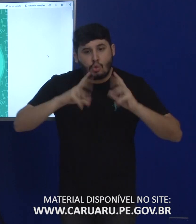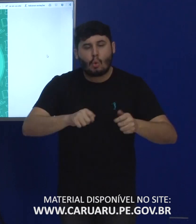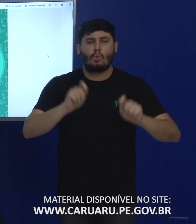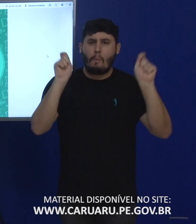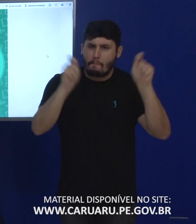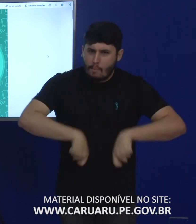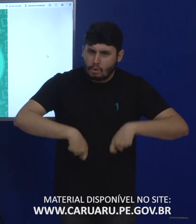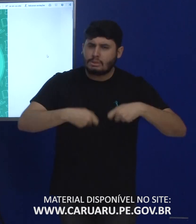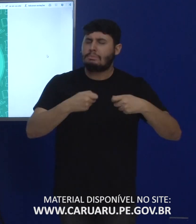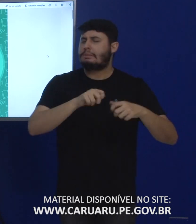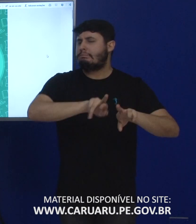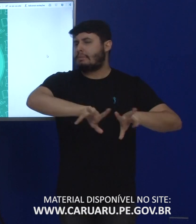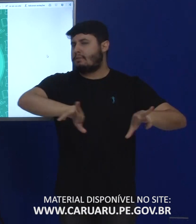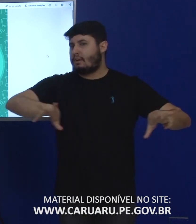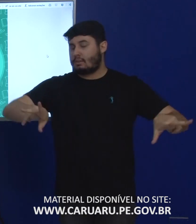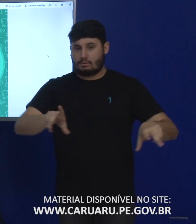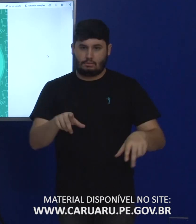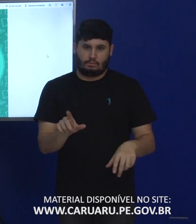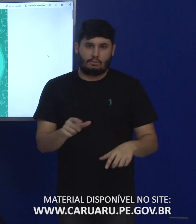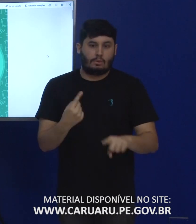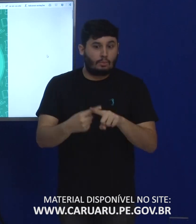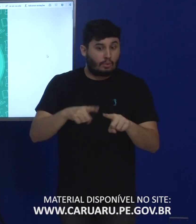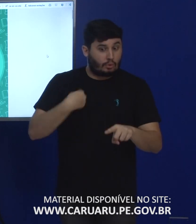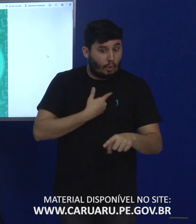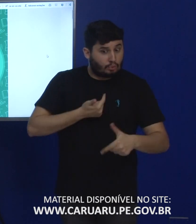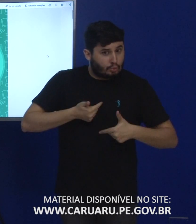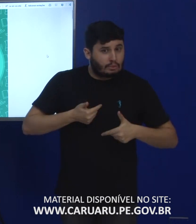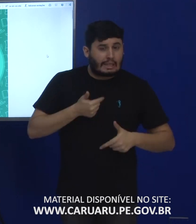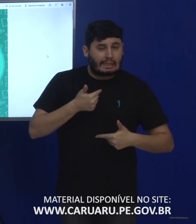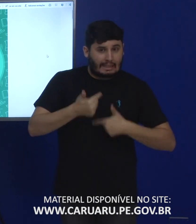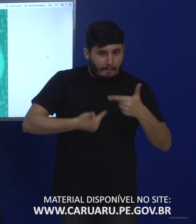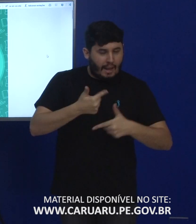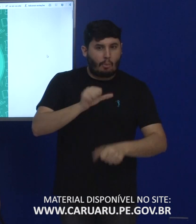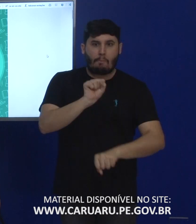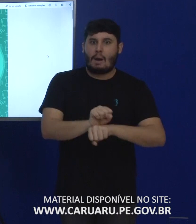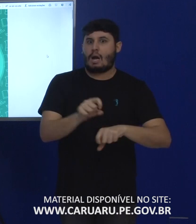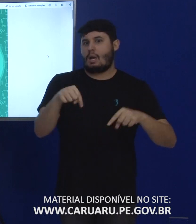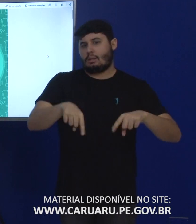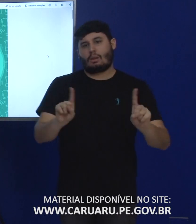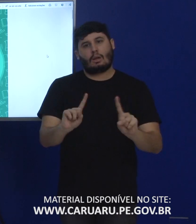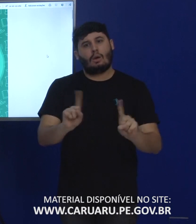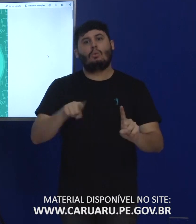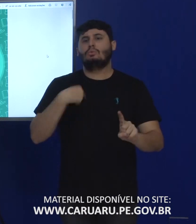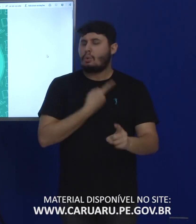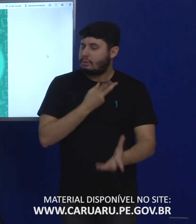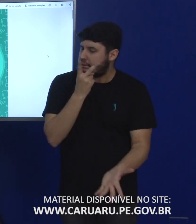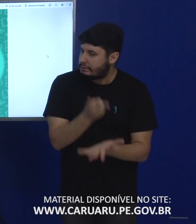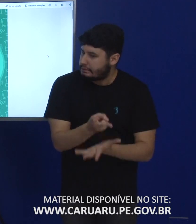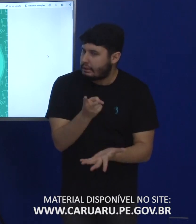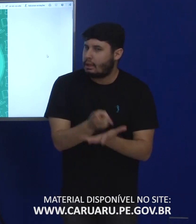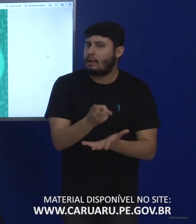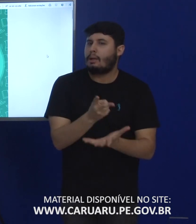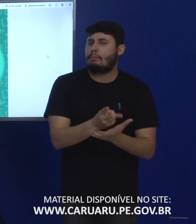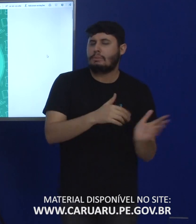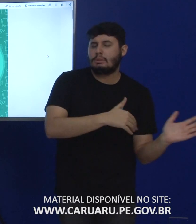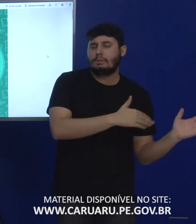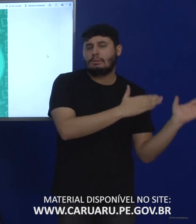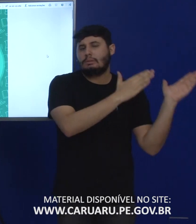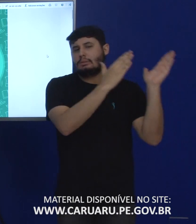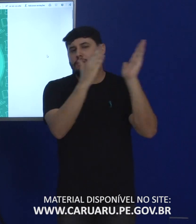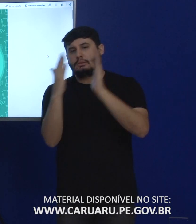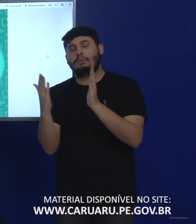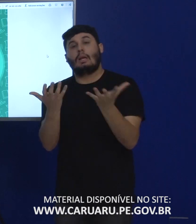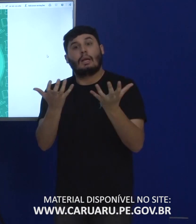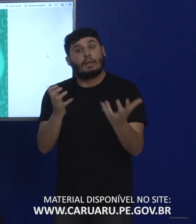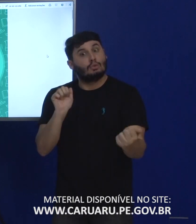sendo traçadas. O nosso trabalho não vai ficar por aqui. Estaremos durante todo esse período o mais